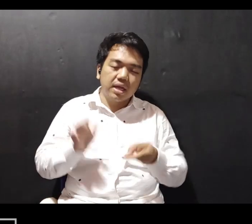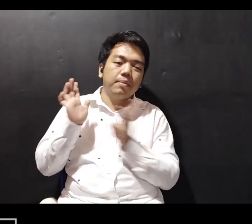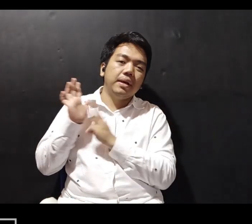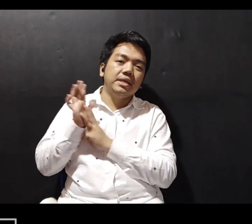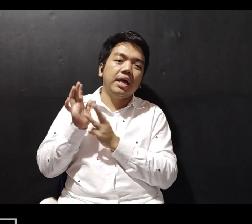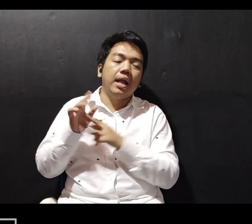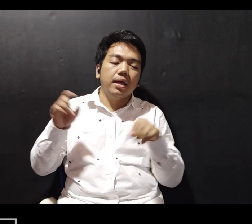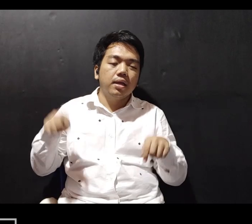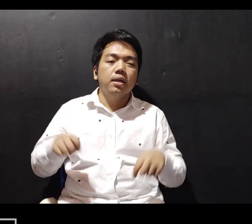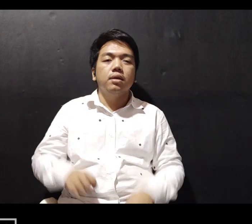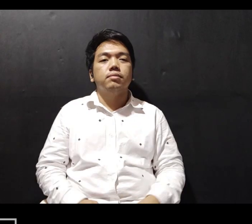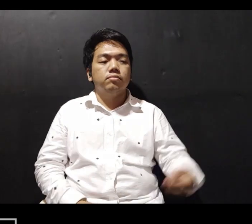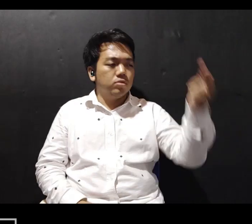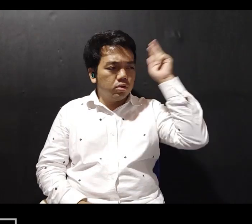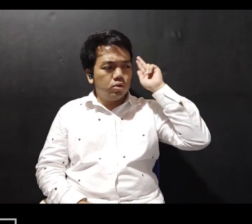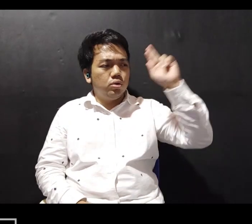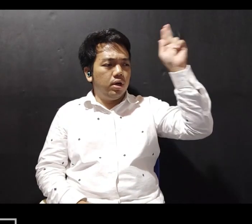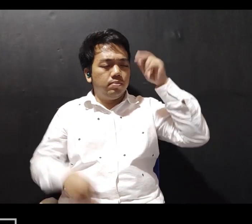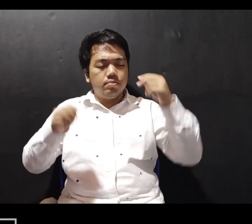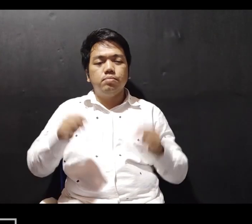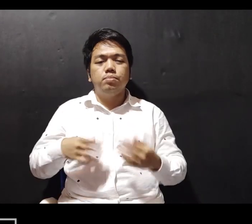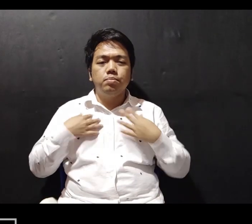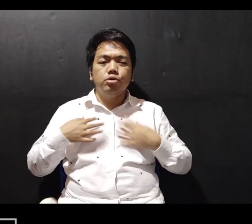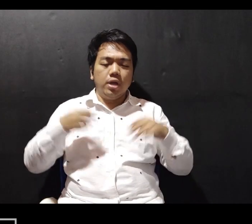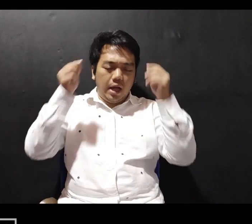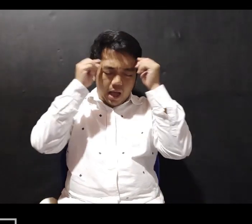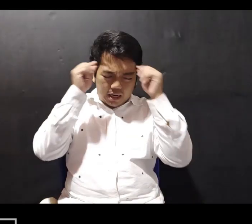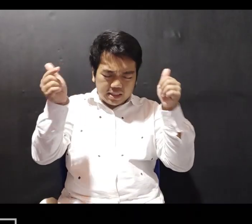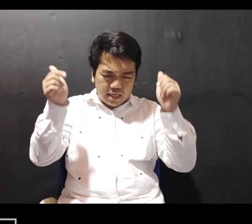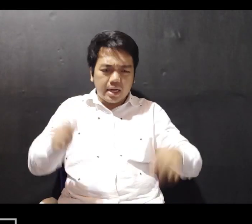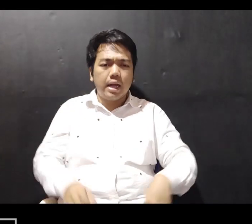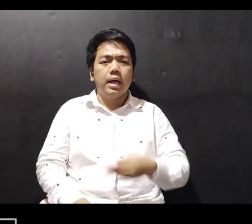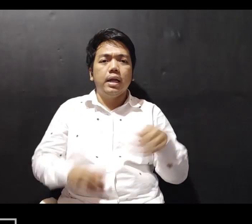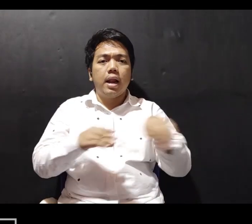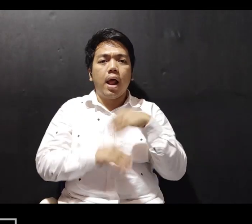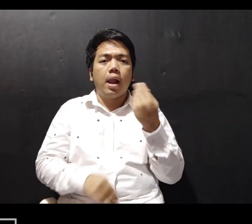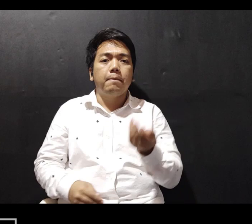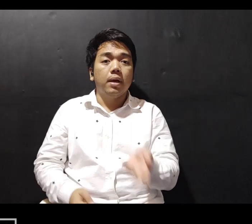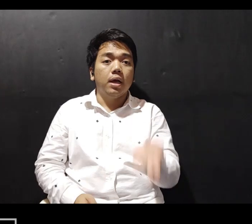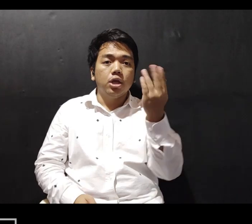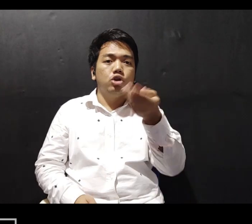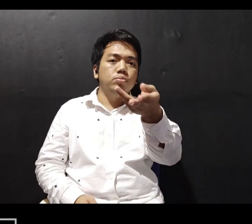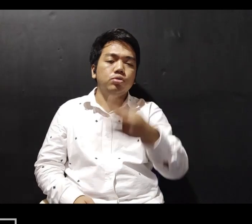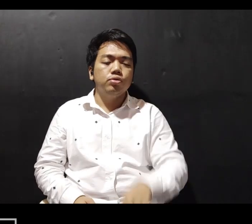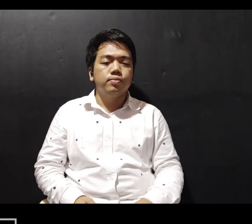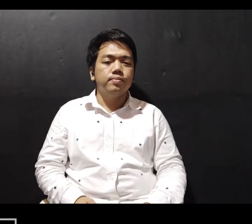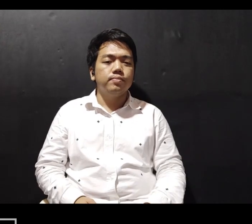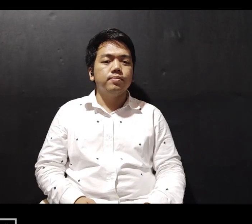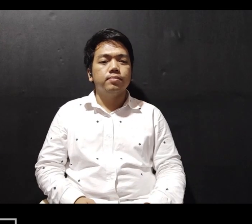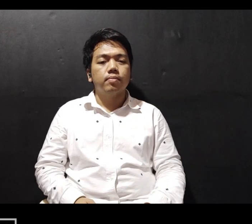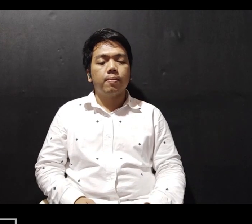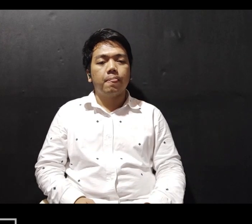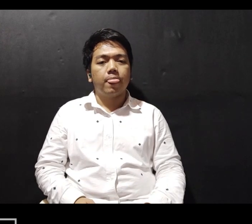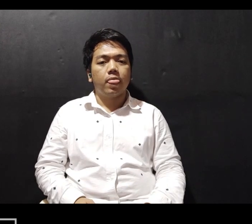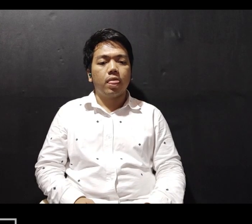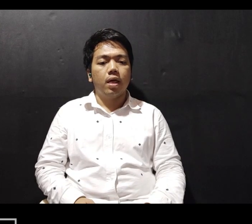bagi hidup Anda. Ya, Tuhan punya rencana bagi hidupmu. Hidup kita bukanlah hanya sekedar berkutat untuk